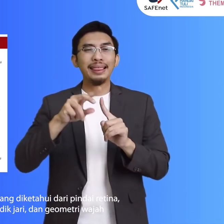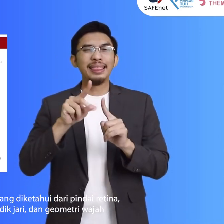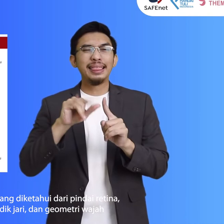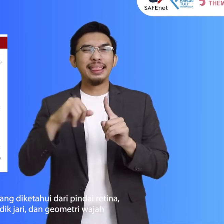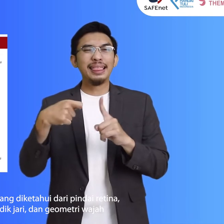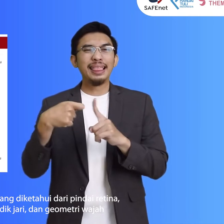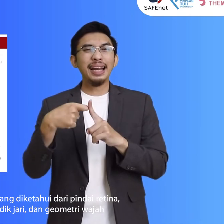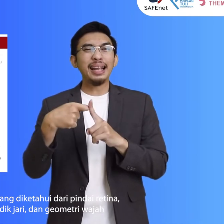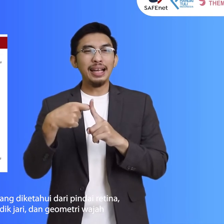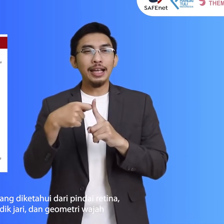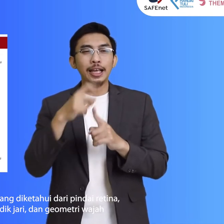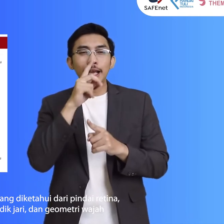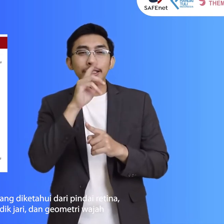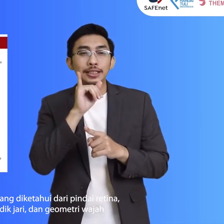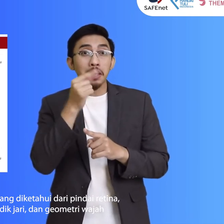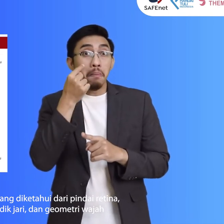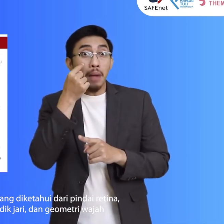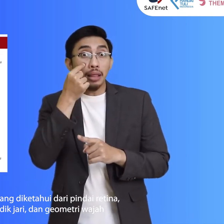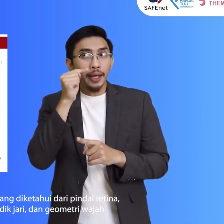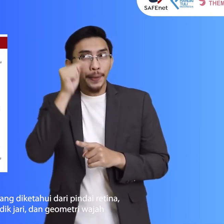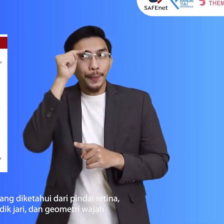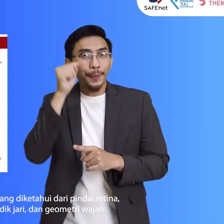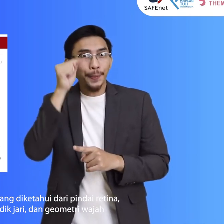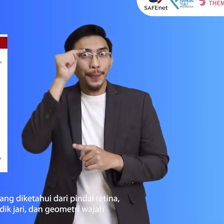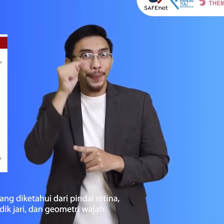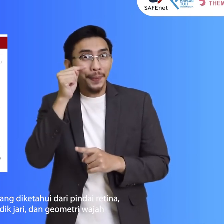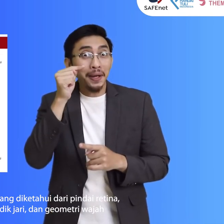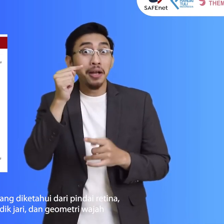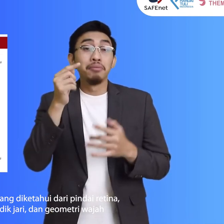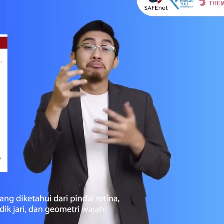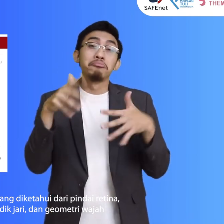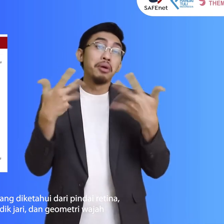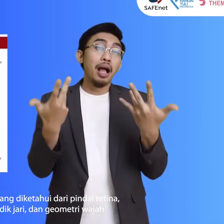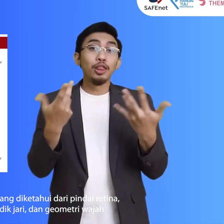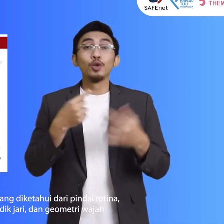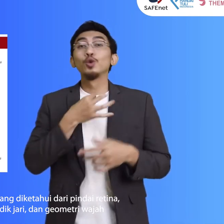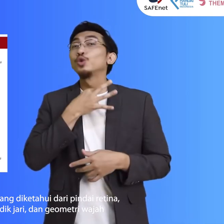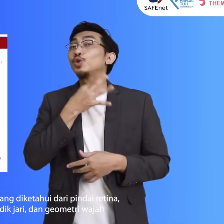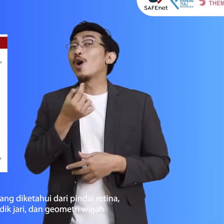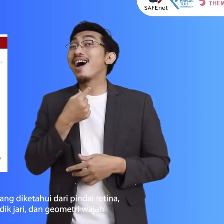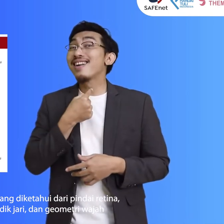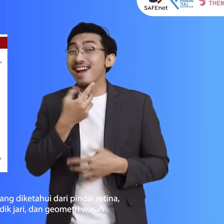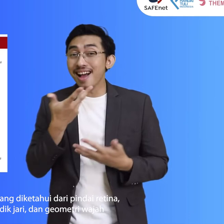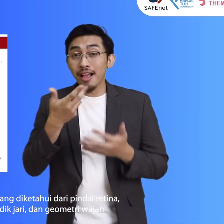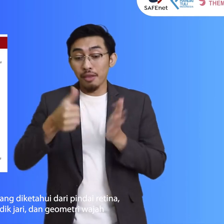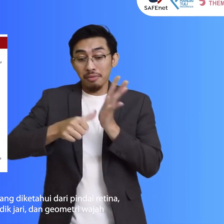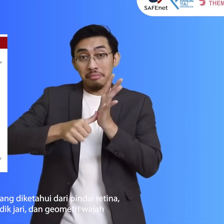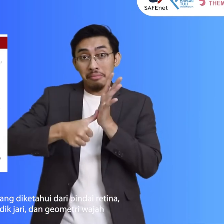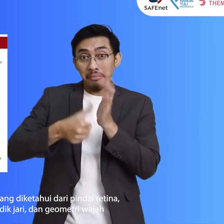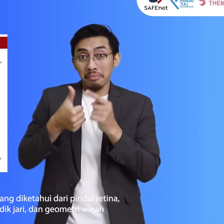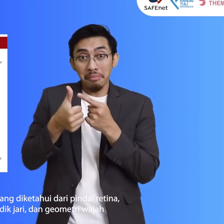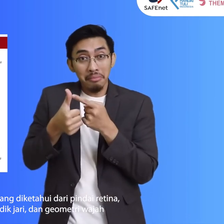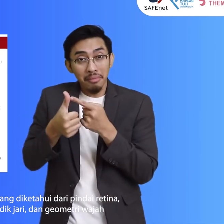25 data biometrik yang diketahui dari pindah retina tanda suara